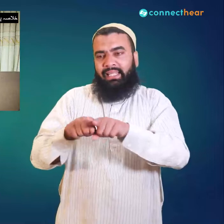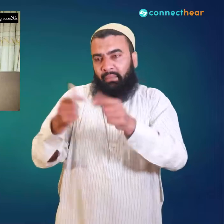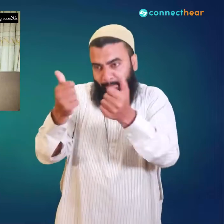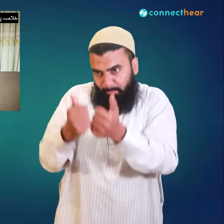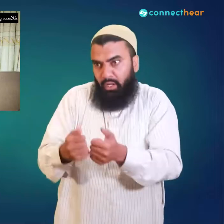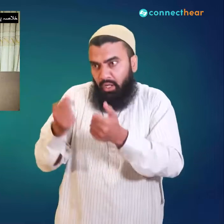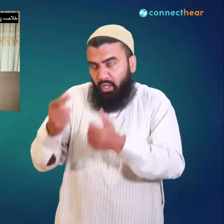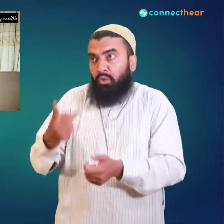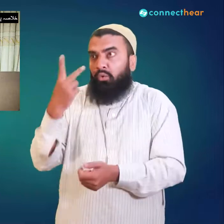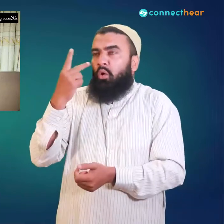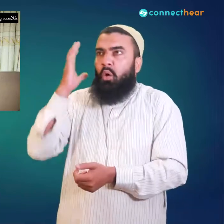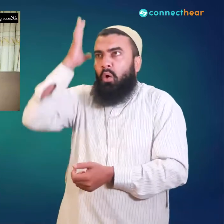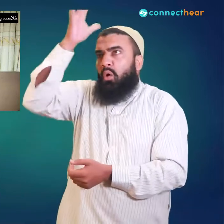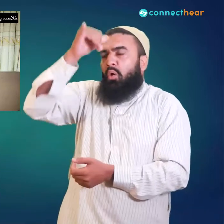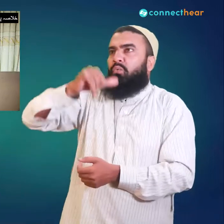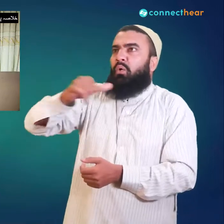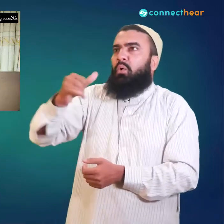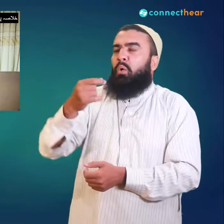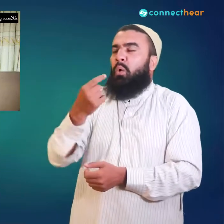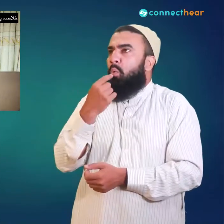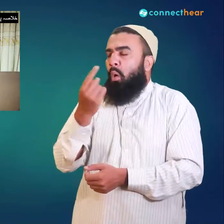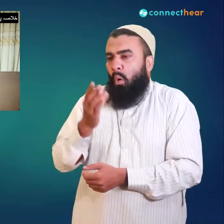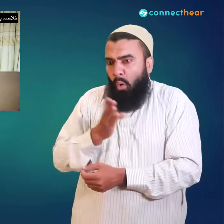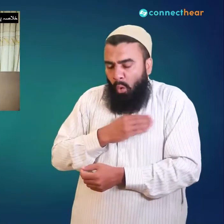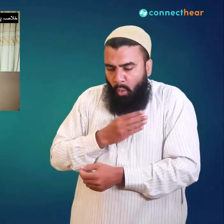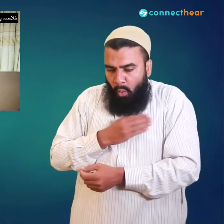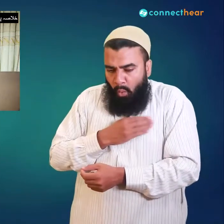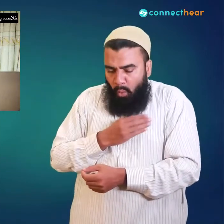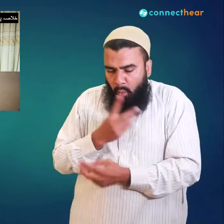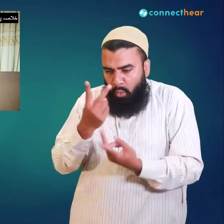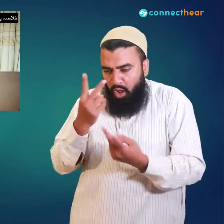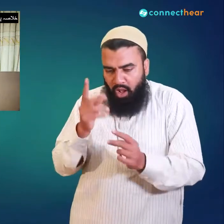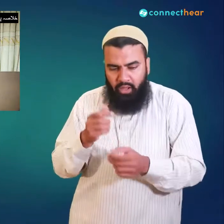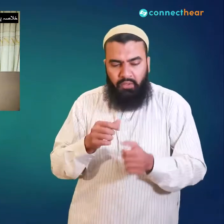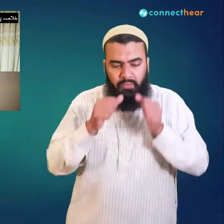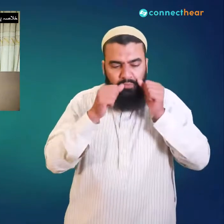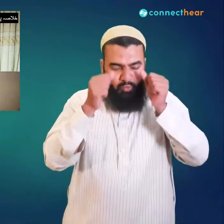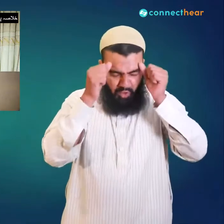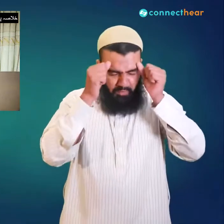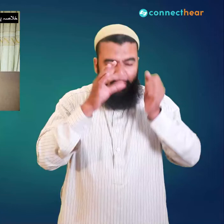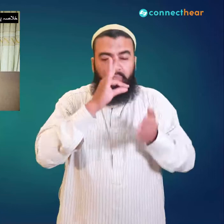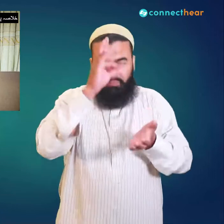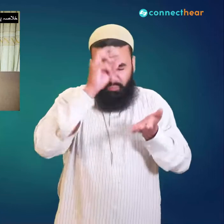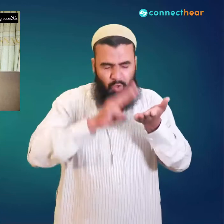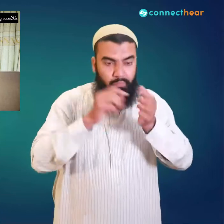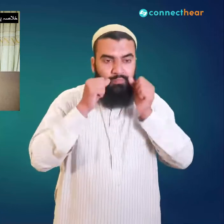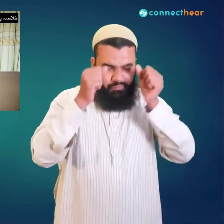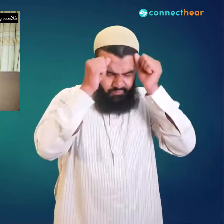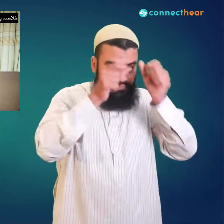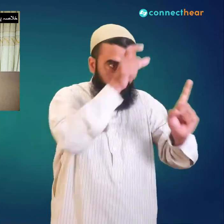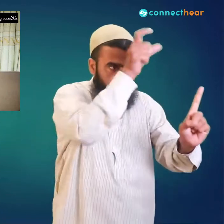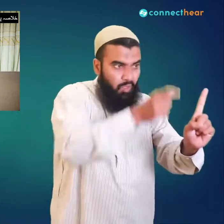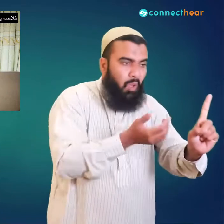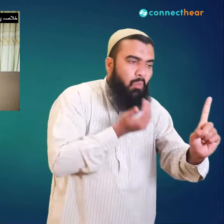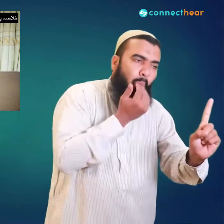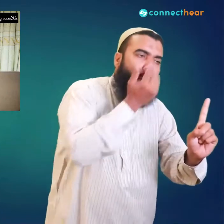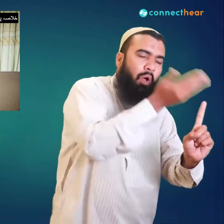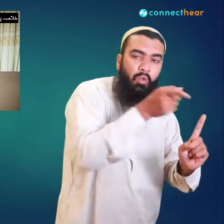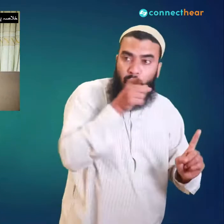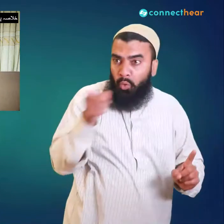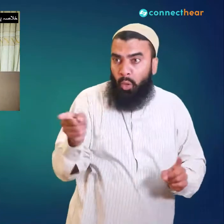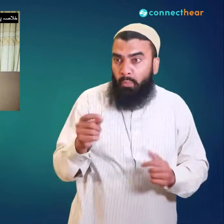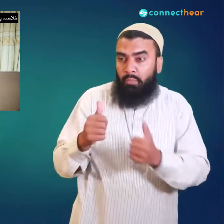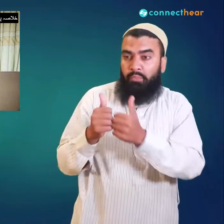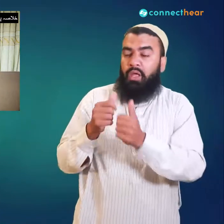نے فرمایا لا تحزن ان اللہ معنا، اب خوف نہ کریں کہ اللہ ہمارے ساتھ ہے، یعنی اللہ کی